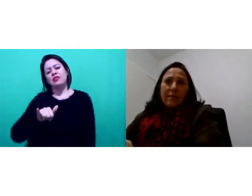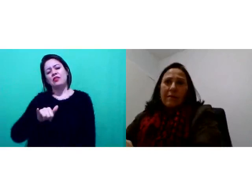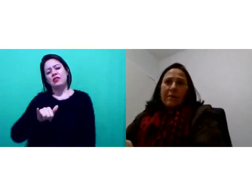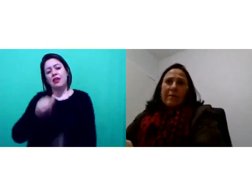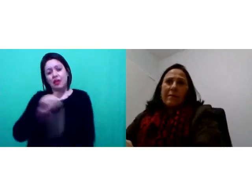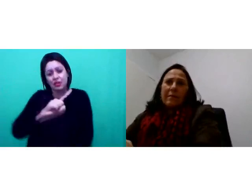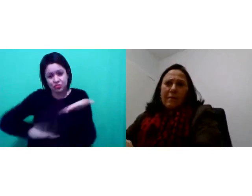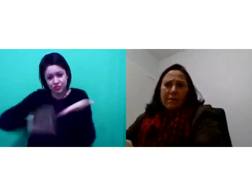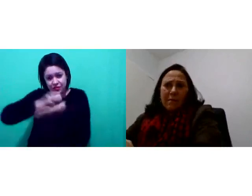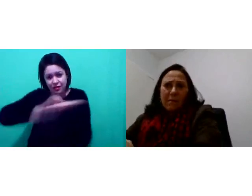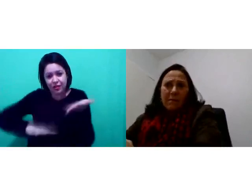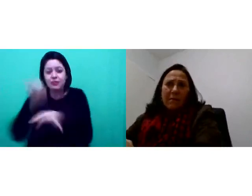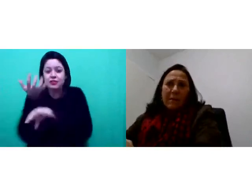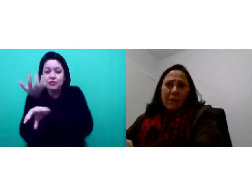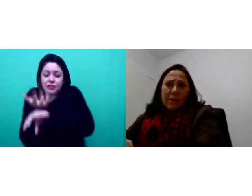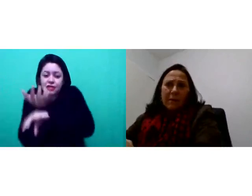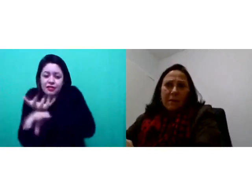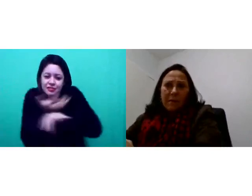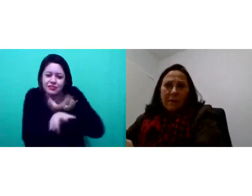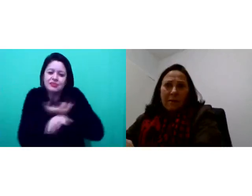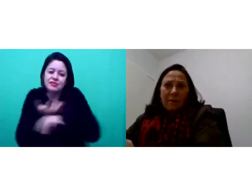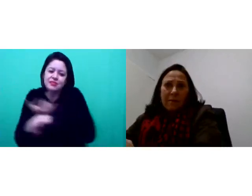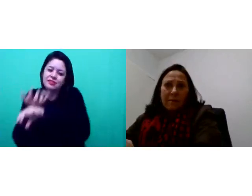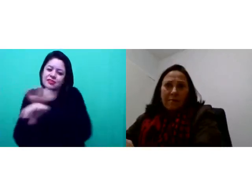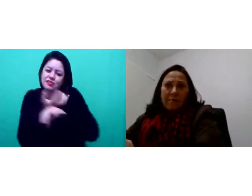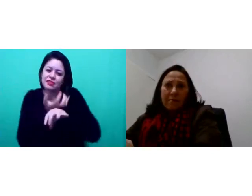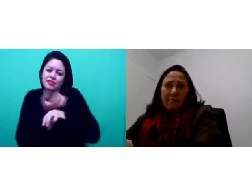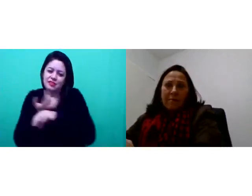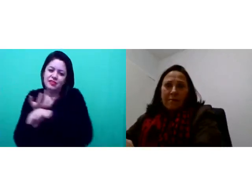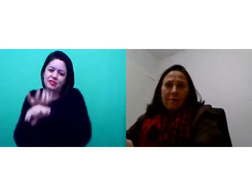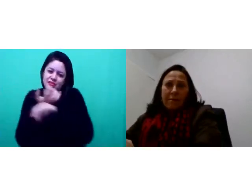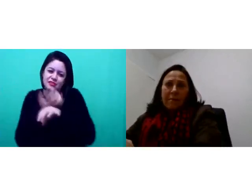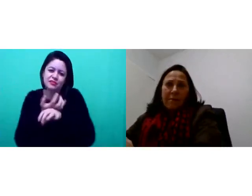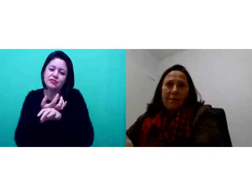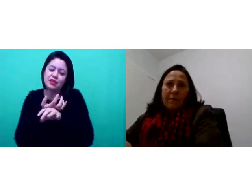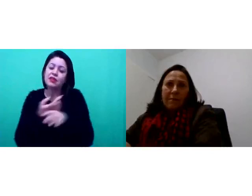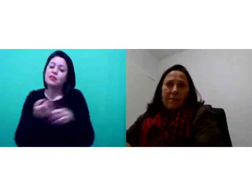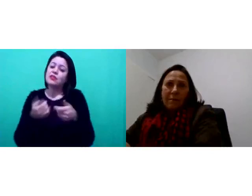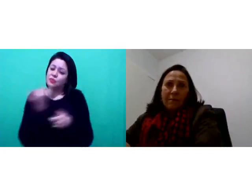hora, né? Não fiquem esperando acabar a disciplina, né?